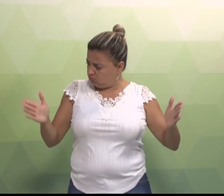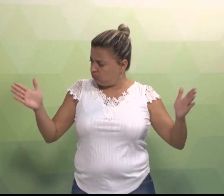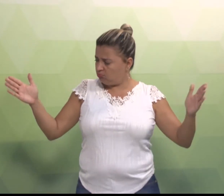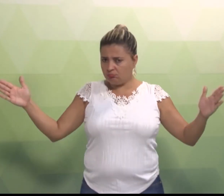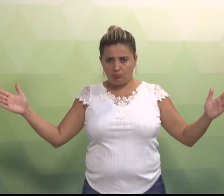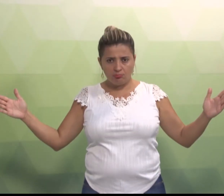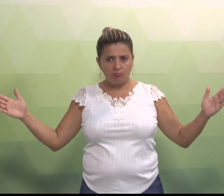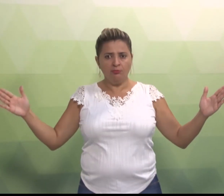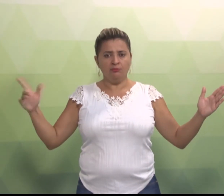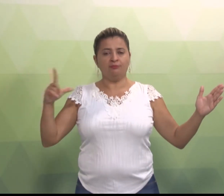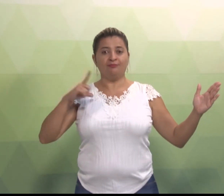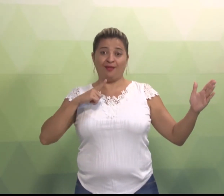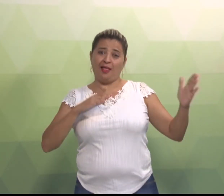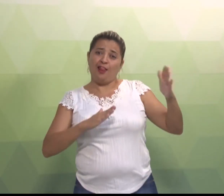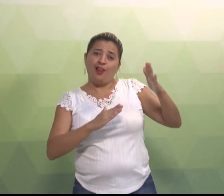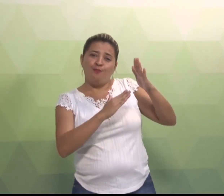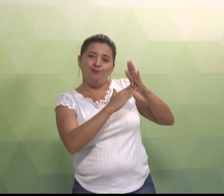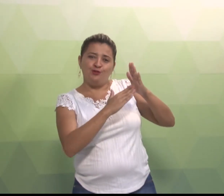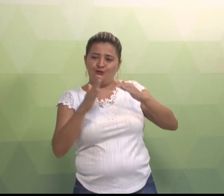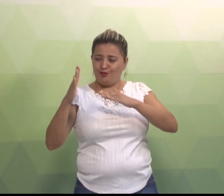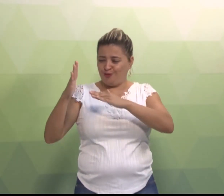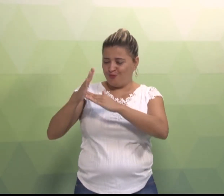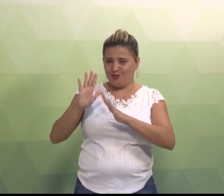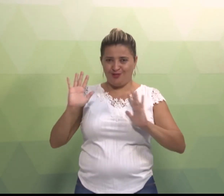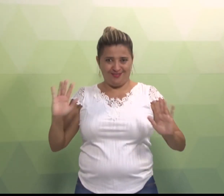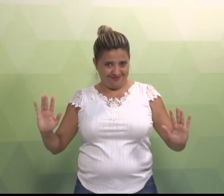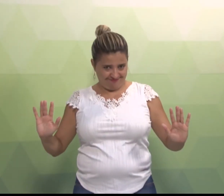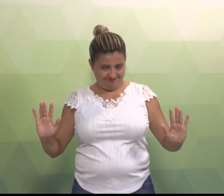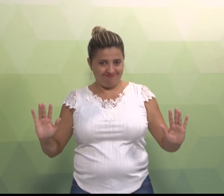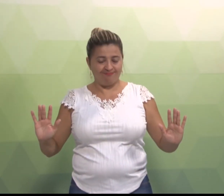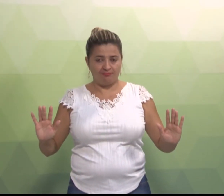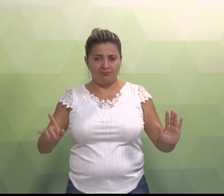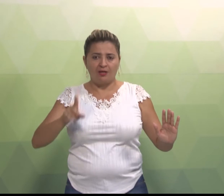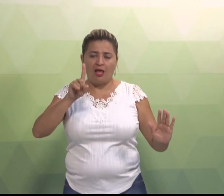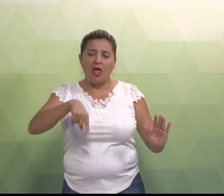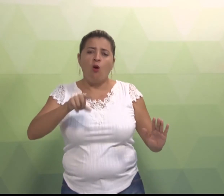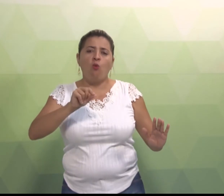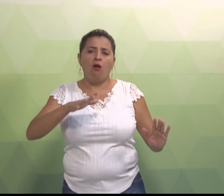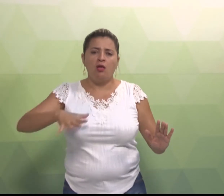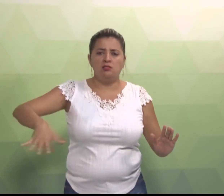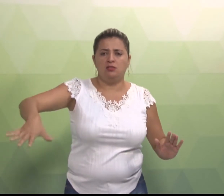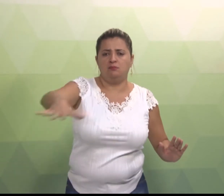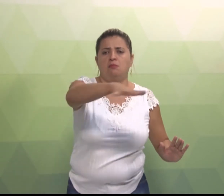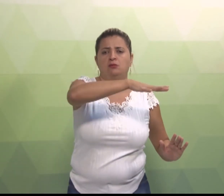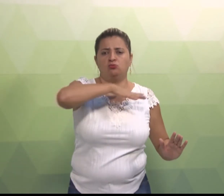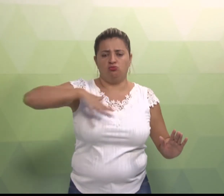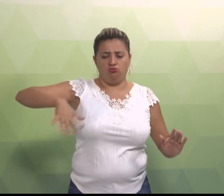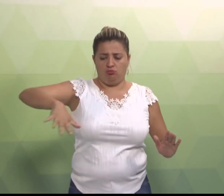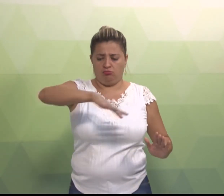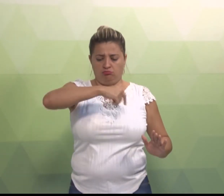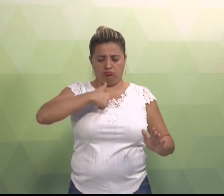espaço determinado. Eu tenho um limite na minha sinalização, não é verdade? Eu utilizo esse espaço aqui,